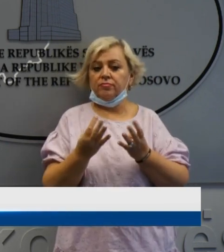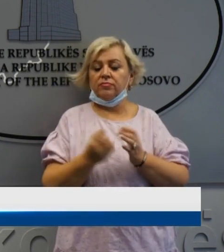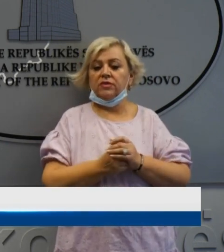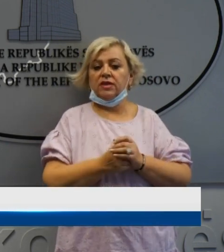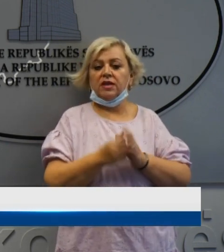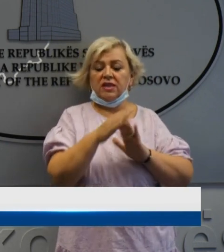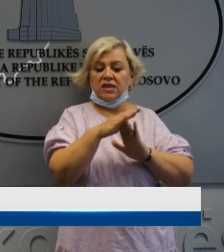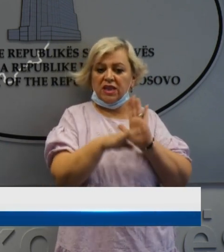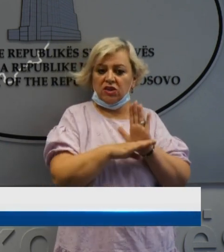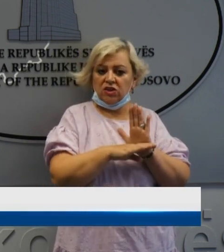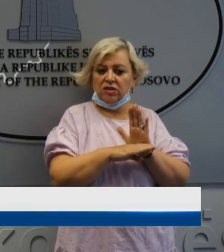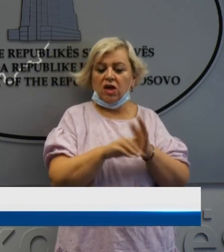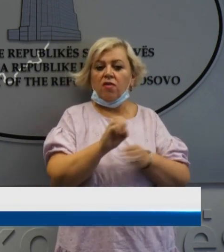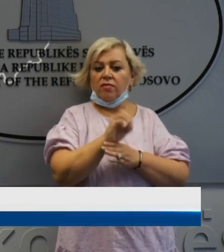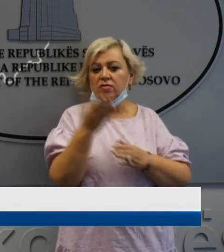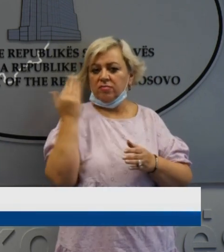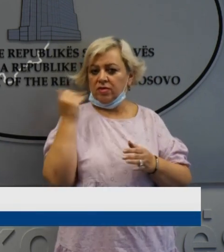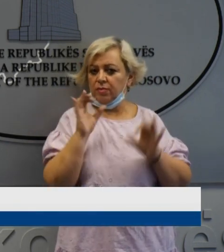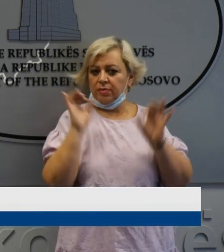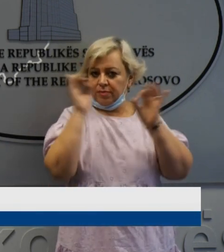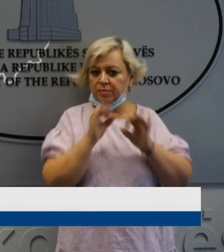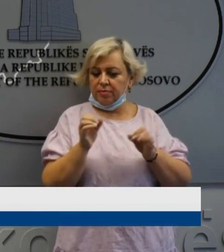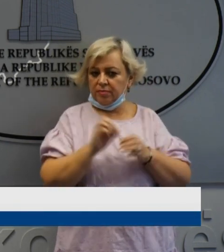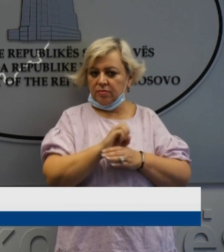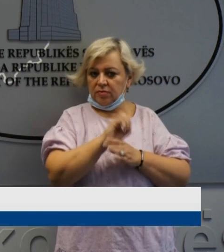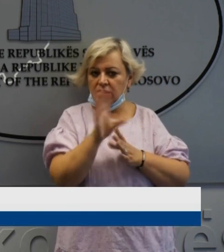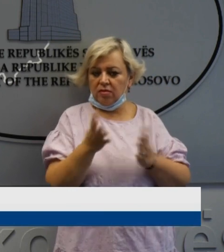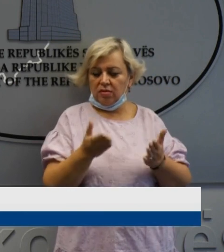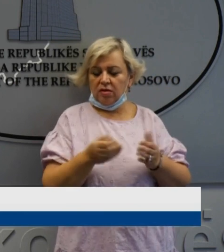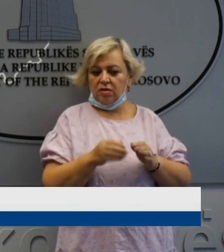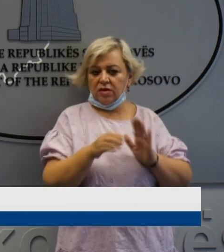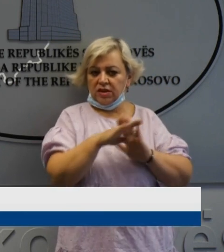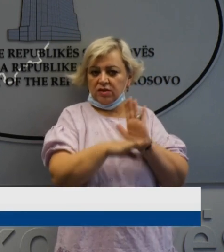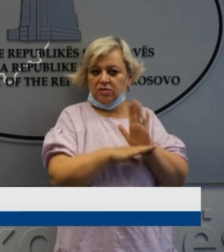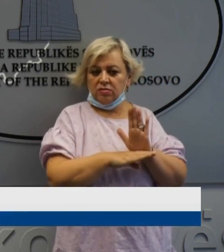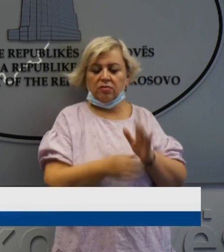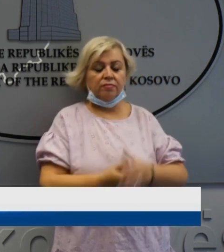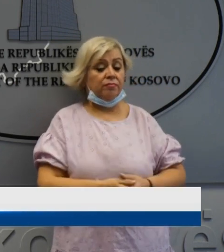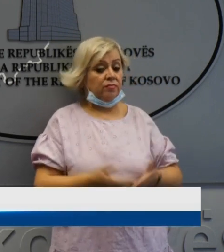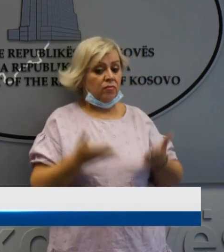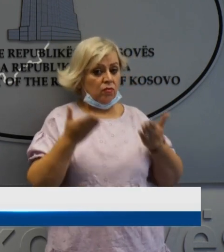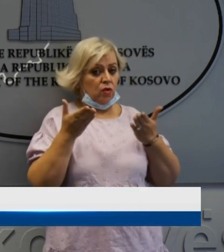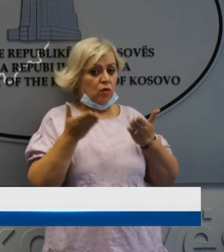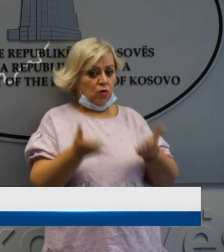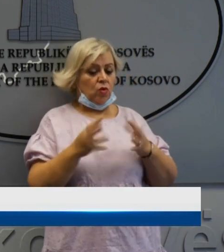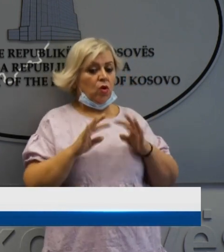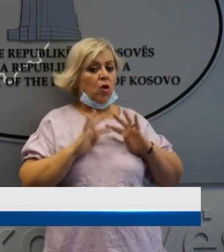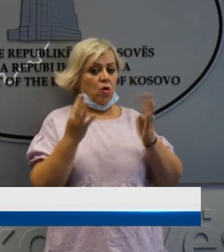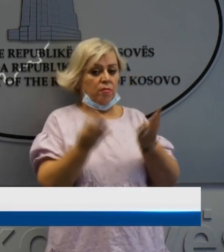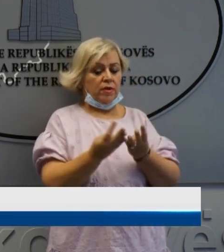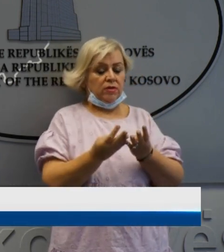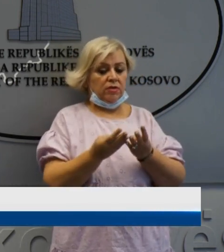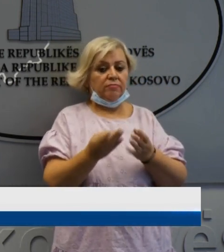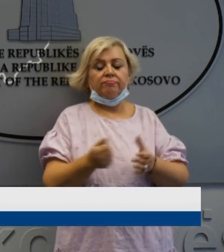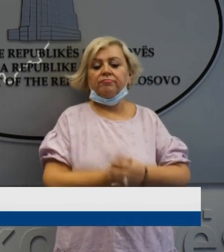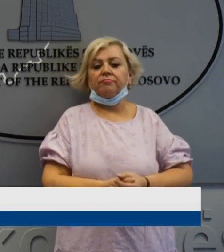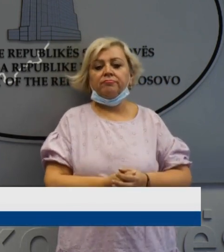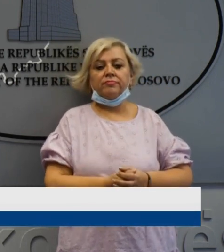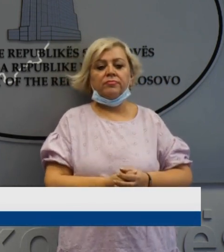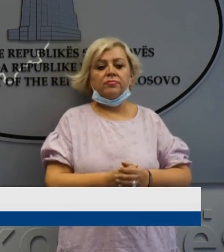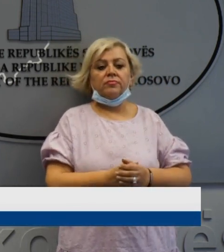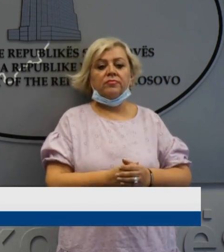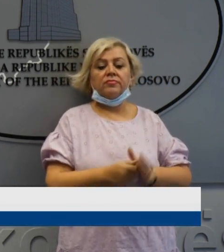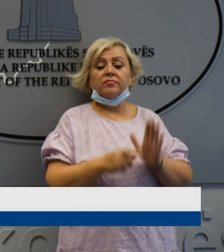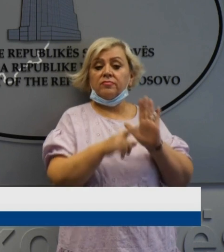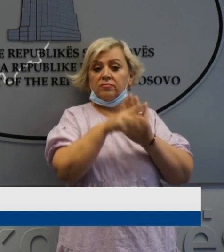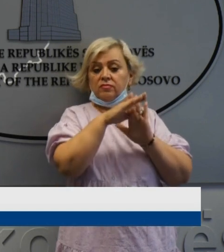në ligjin anti-COVID, sepse atëherë nuk kemi pasur ligj anti-COVID. Në këtë drejtim, ky komitet është komplet i bazuar